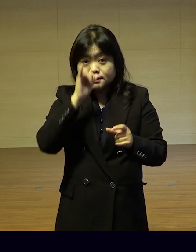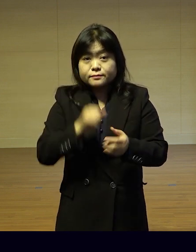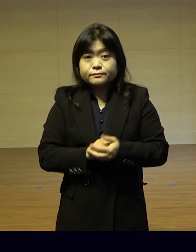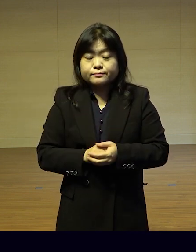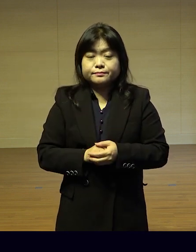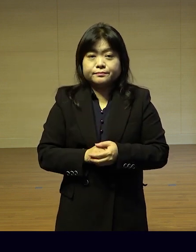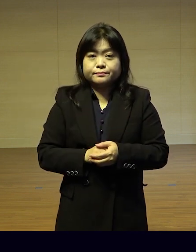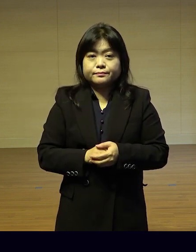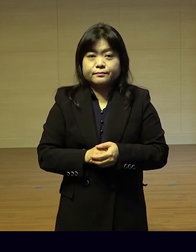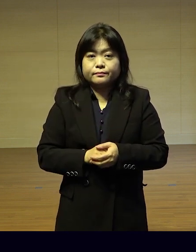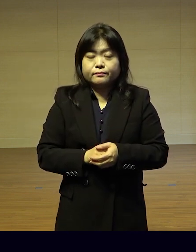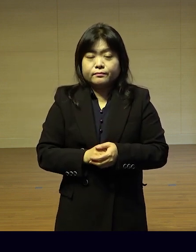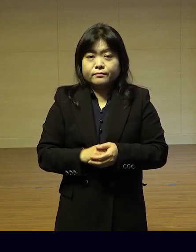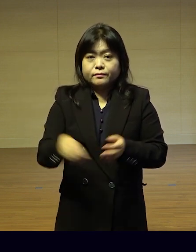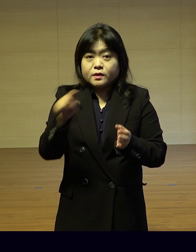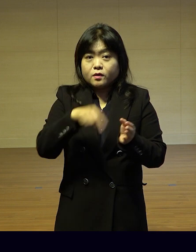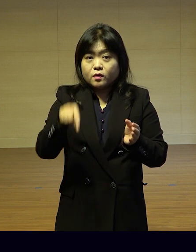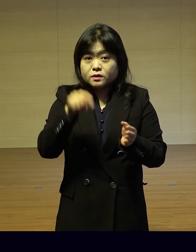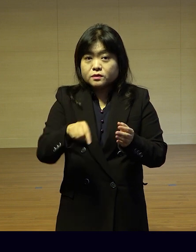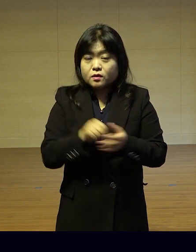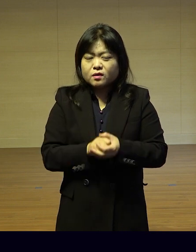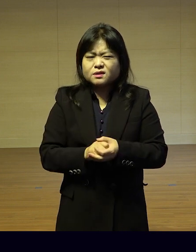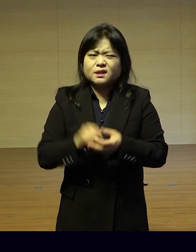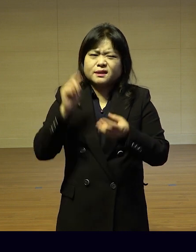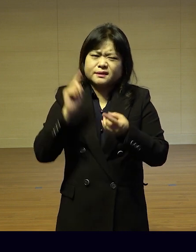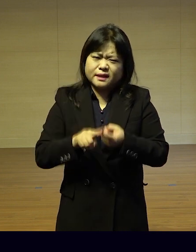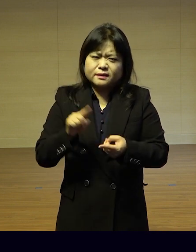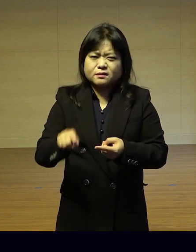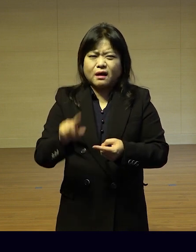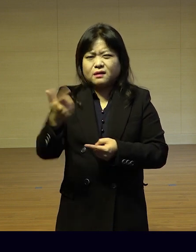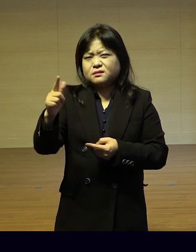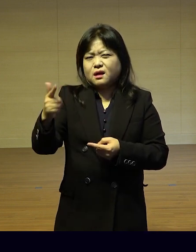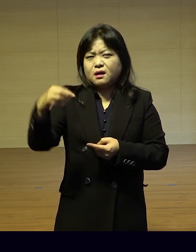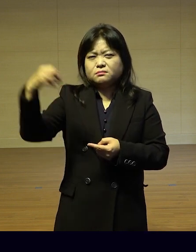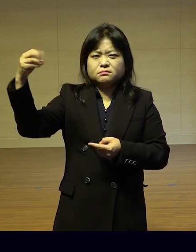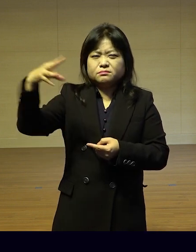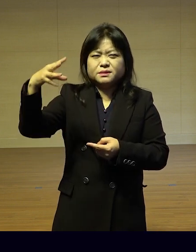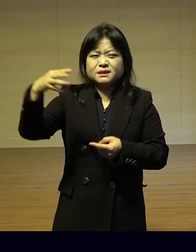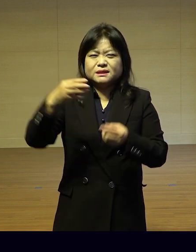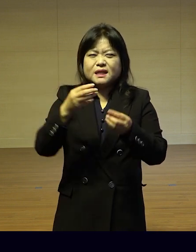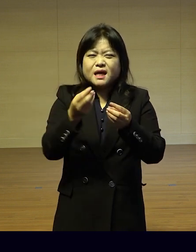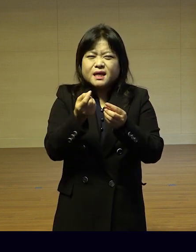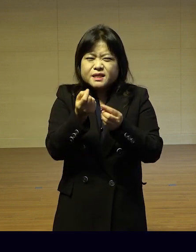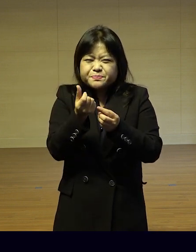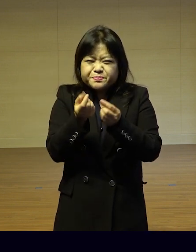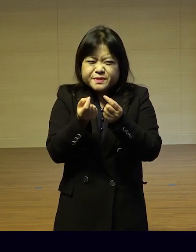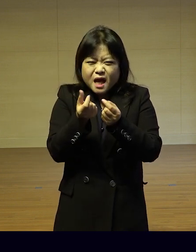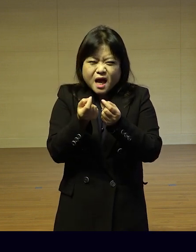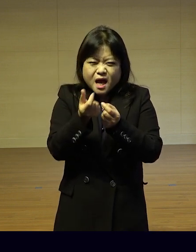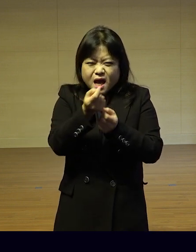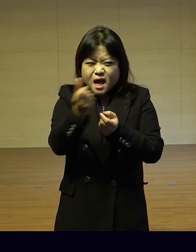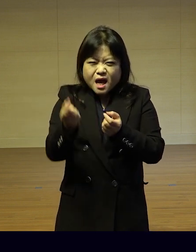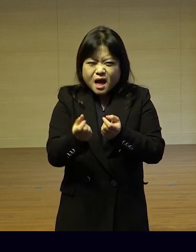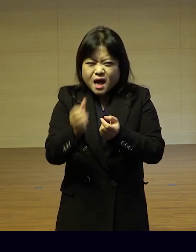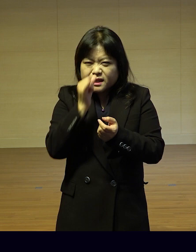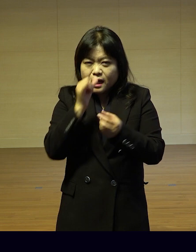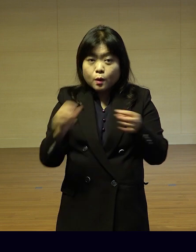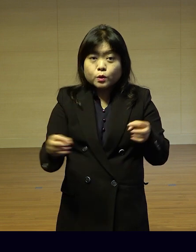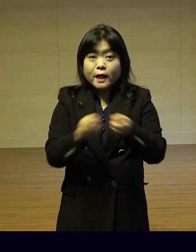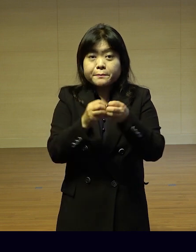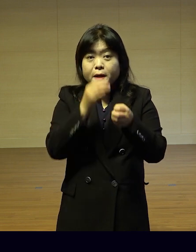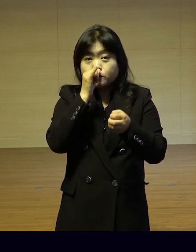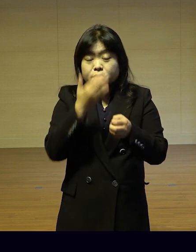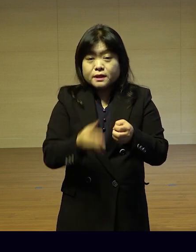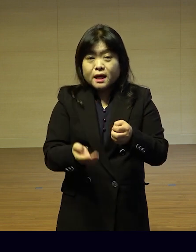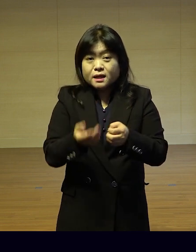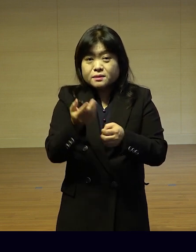오랫동안 지속됐죠. 여기서 이에 대해서 아니다, 빛은 입자다라는 진술이 대립할 수 있는데 이